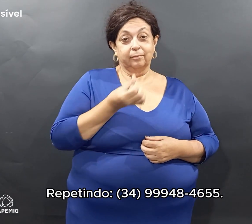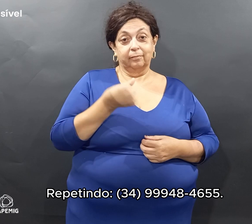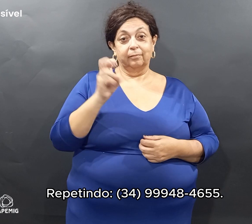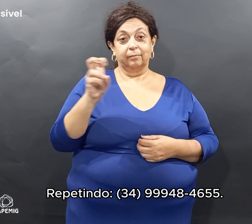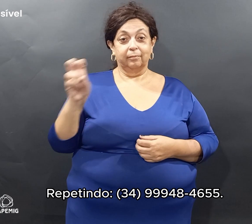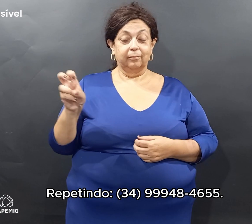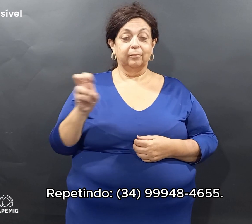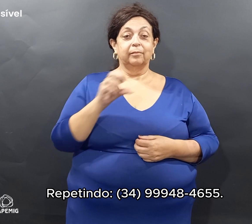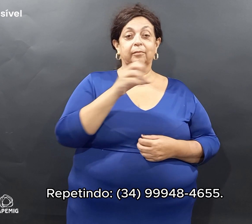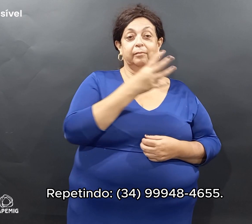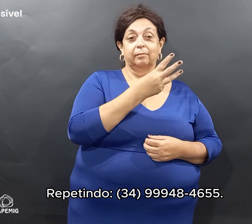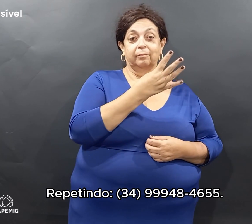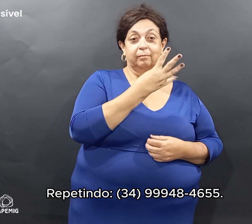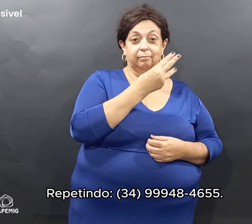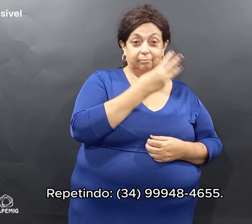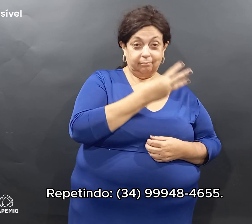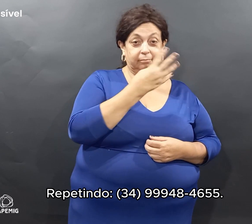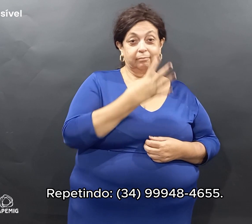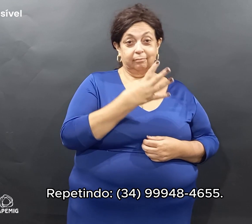349-9948-4655. Repetindo,